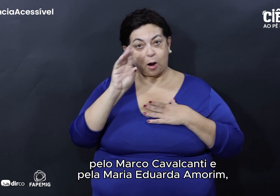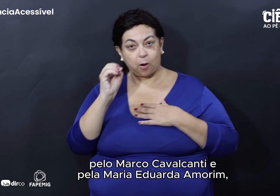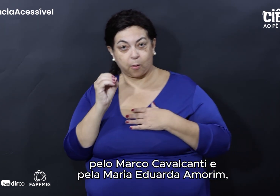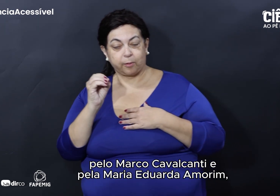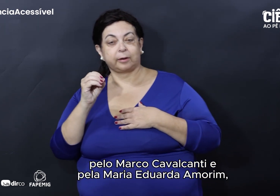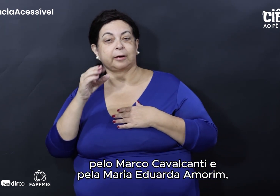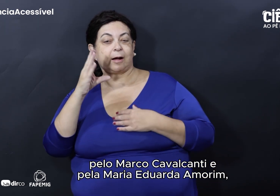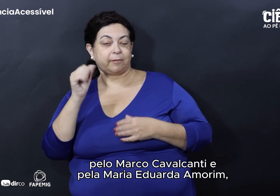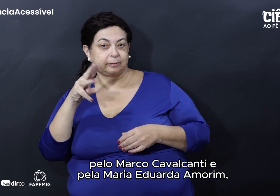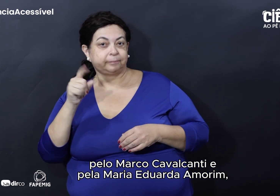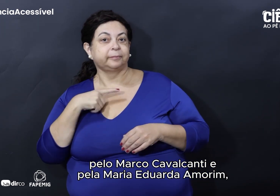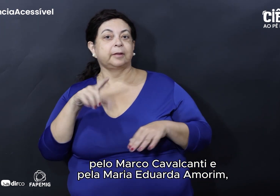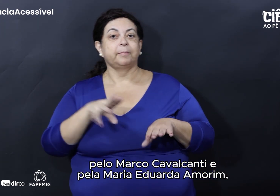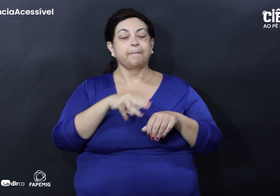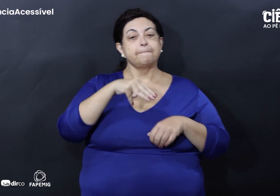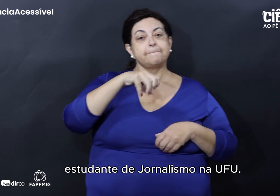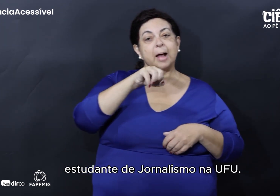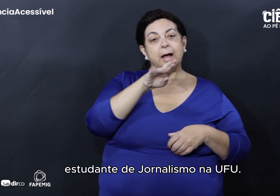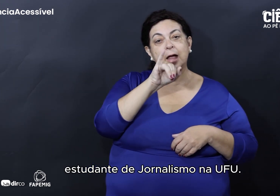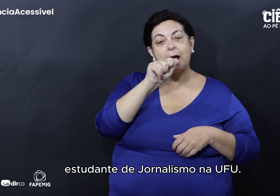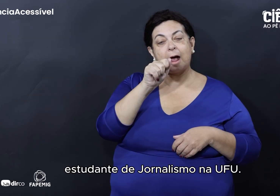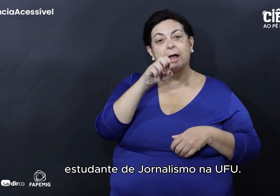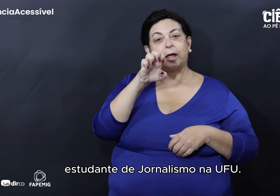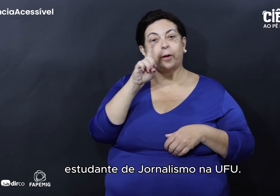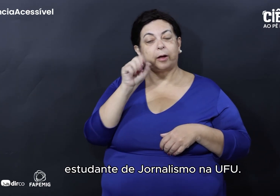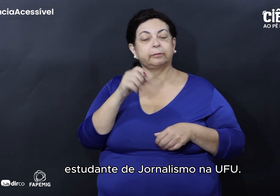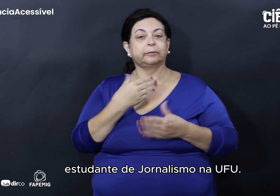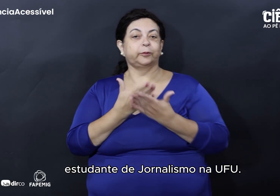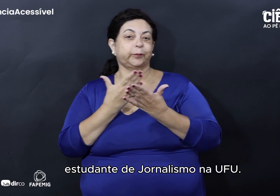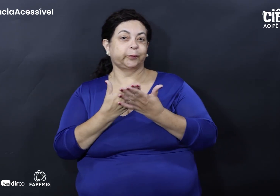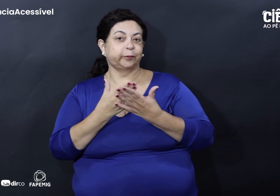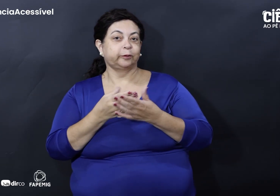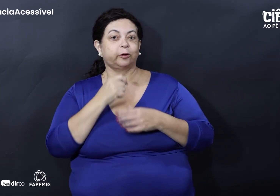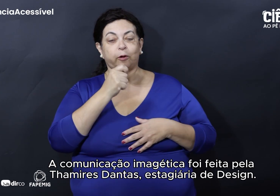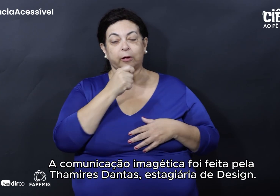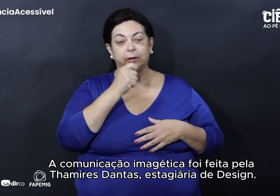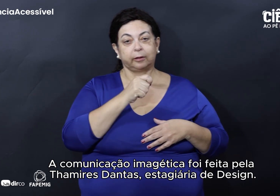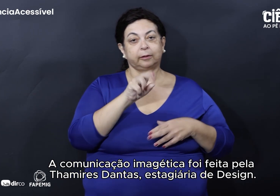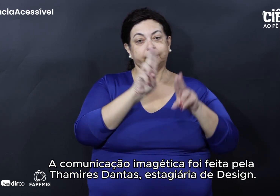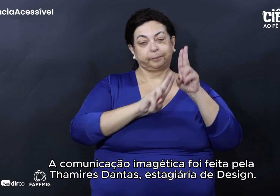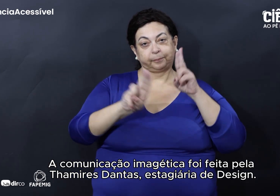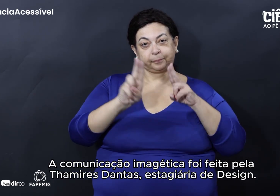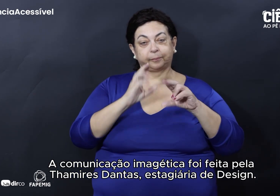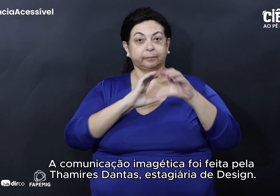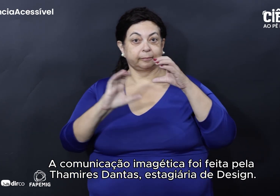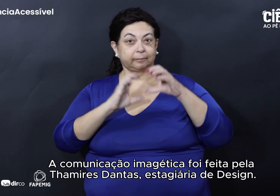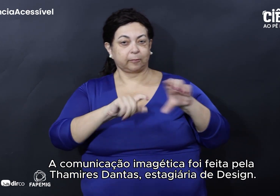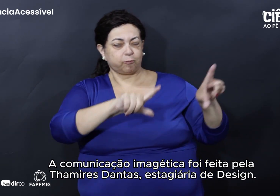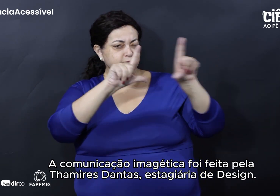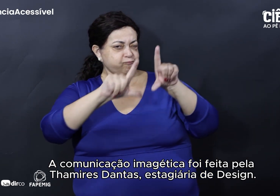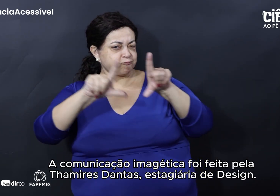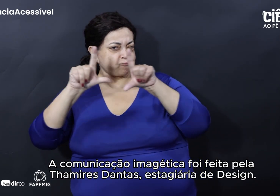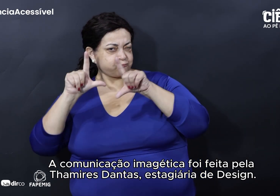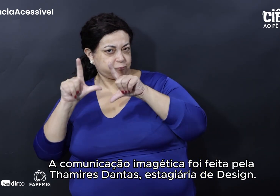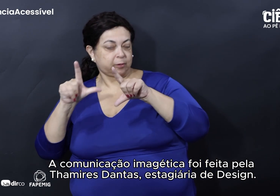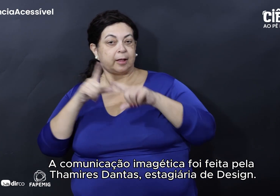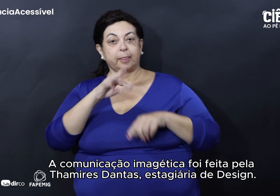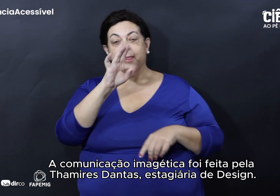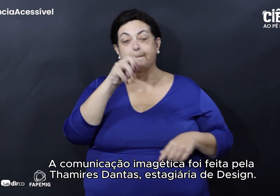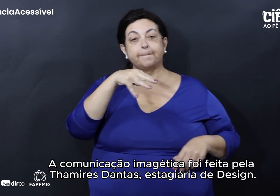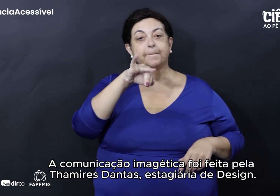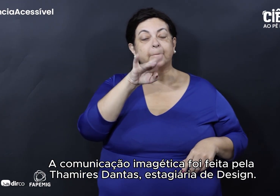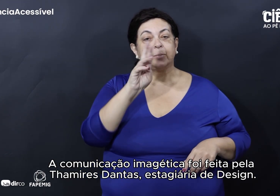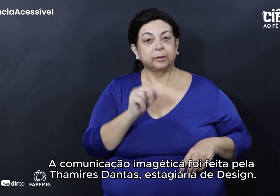Cavalcante e pela Maria Eduarda Morim, estudante de jornalismo na UFO. A comunicação imagética foi feita pela Tamires